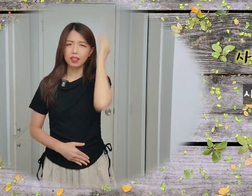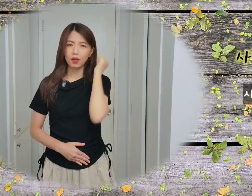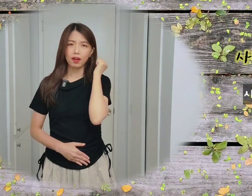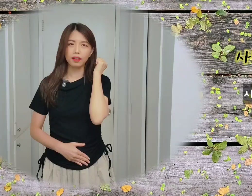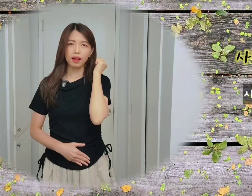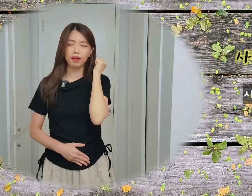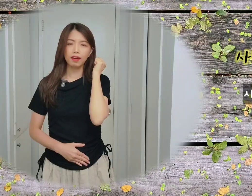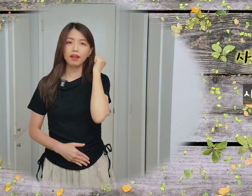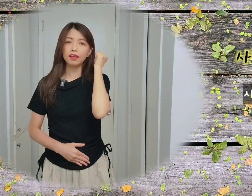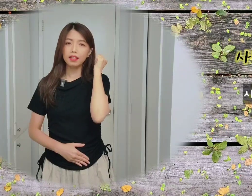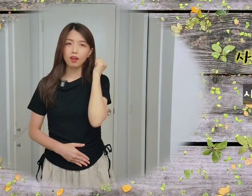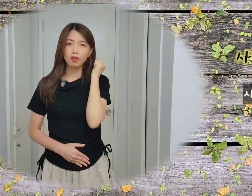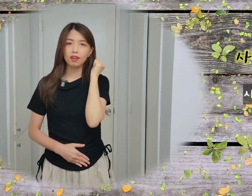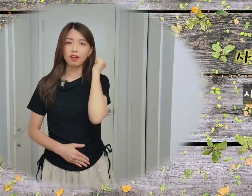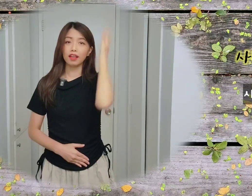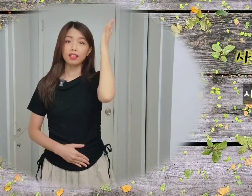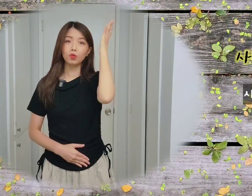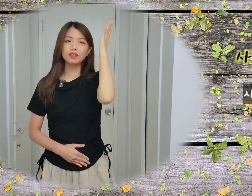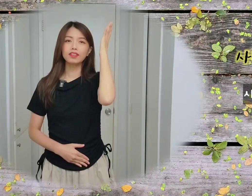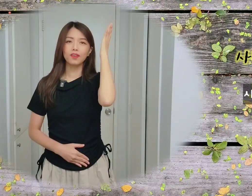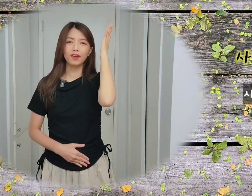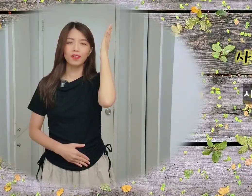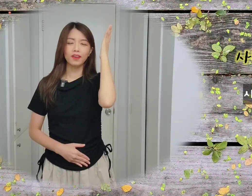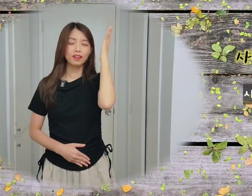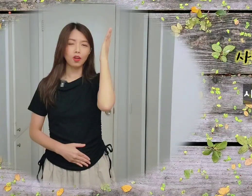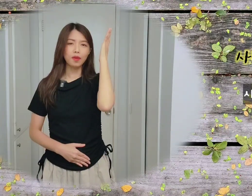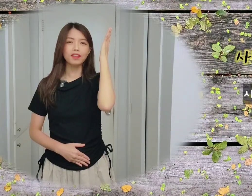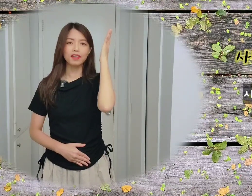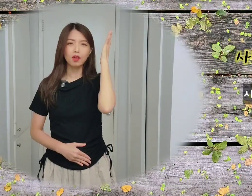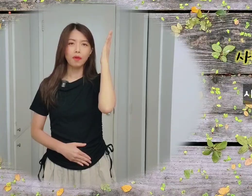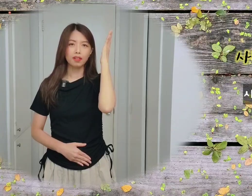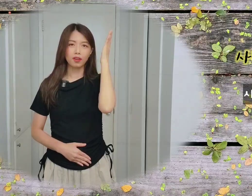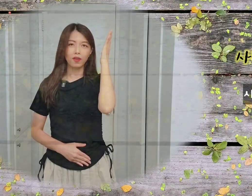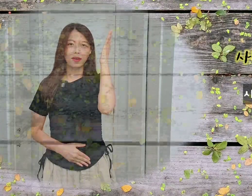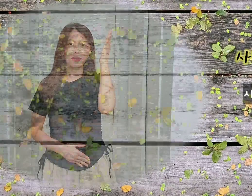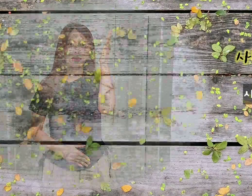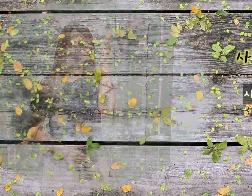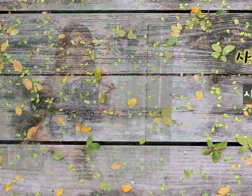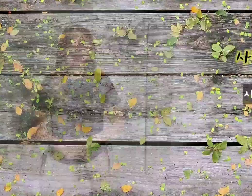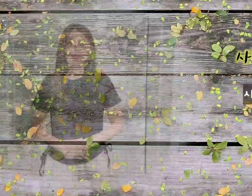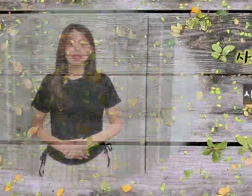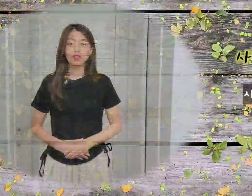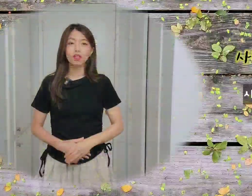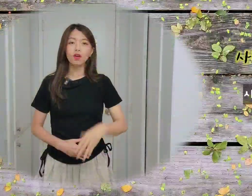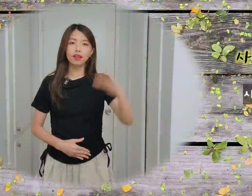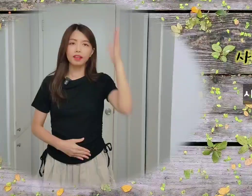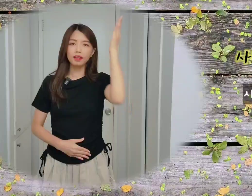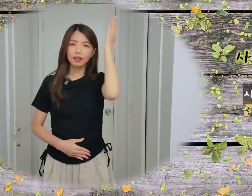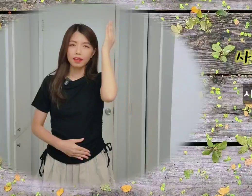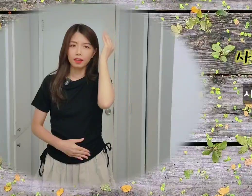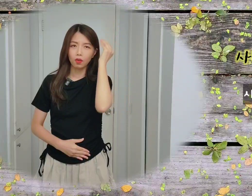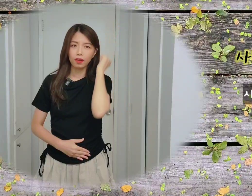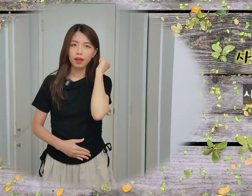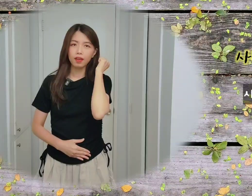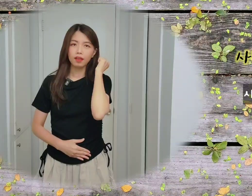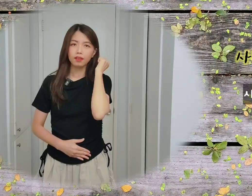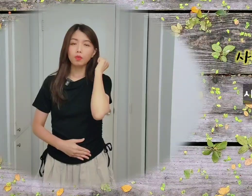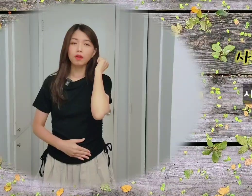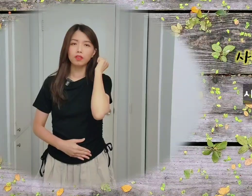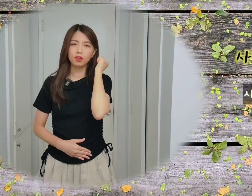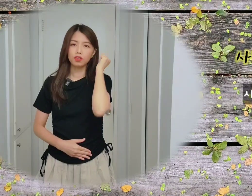돼요. 기억하다. 이 기억을 다시 놓치는 거예요. 그러면 잊어버리는 거예요. 그래서 기억하다는